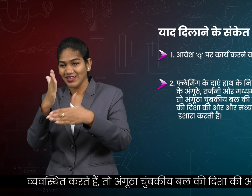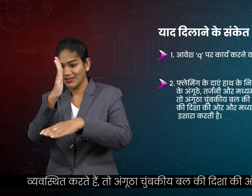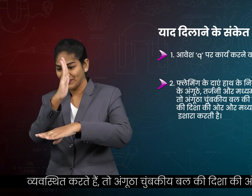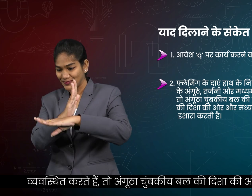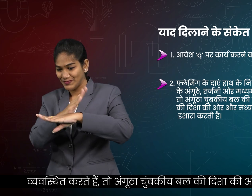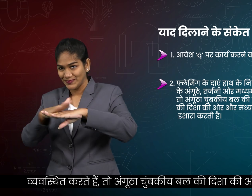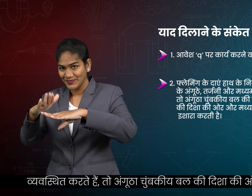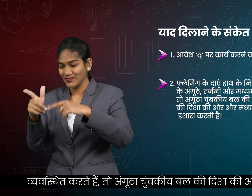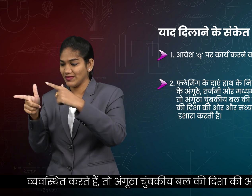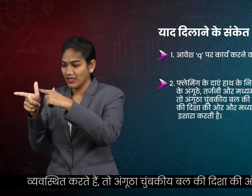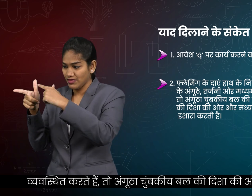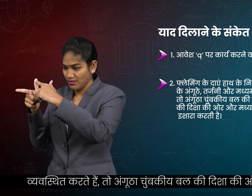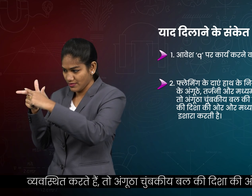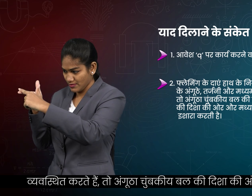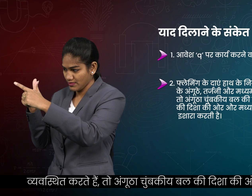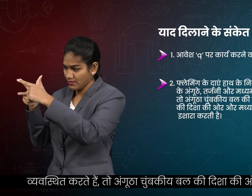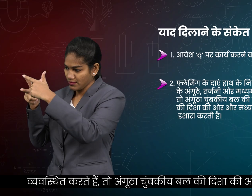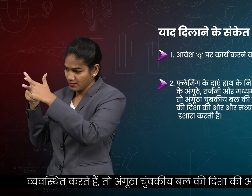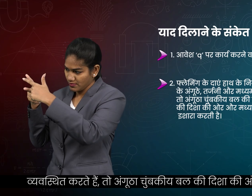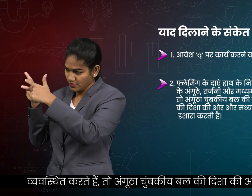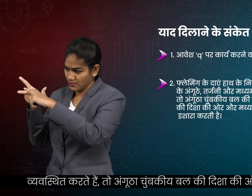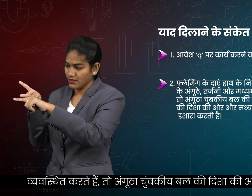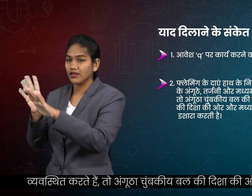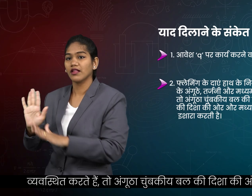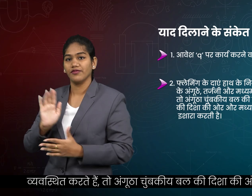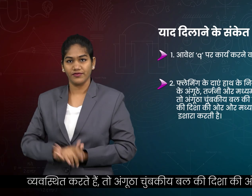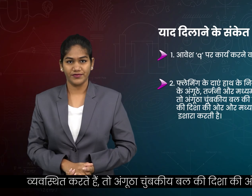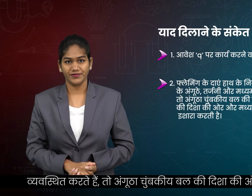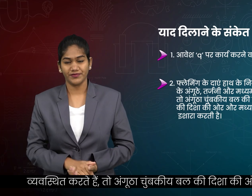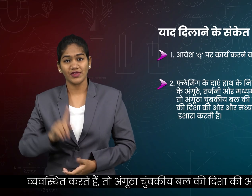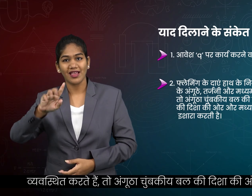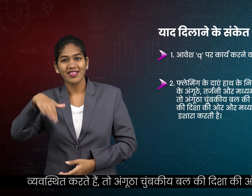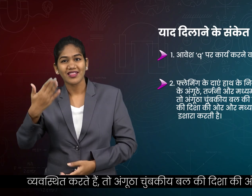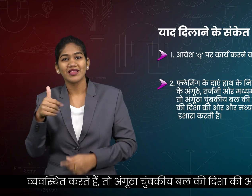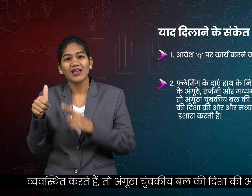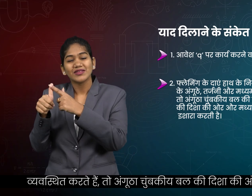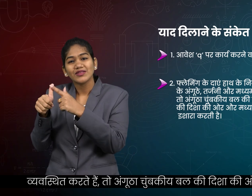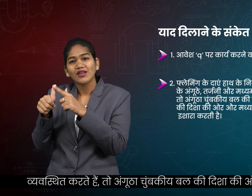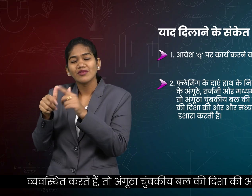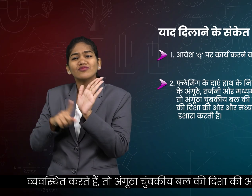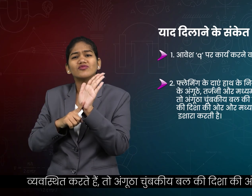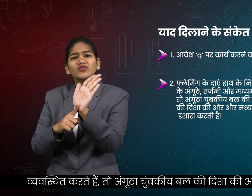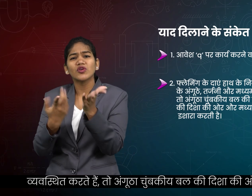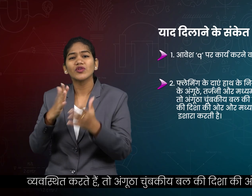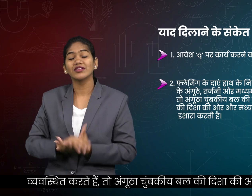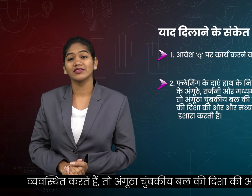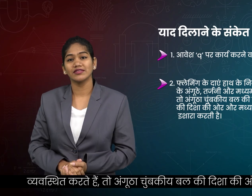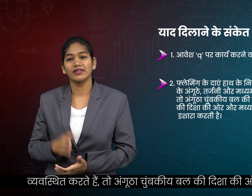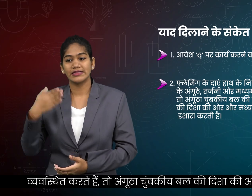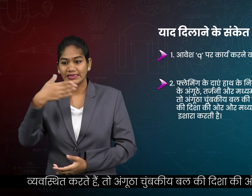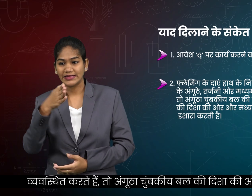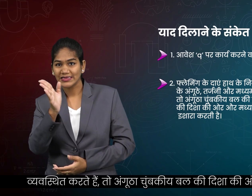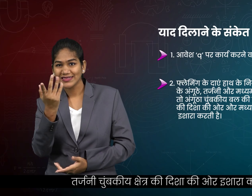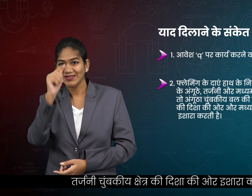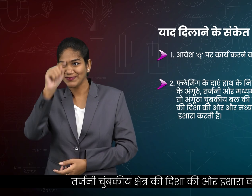लंबवत व्यवस्थित करते हैं, तो अंगूठा चुंबकीय बल की दिशा की ओर इशारा करता